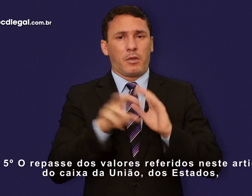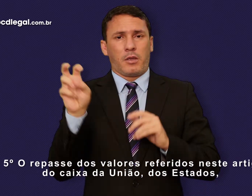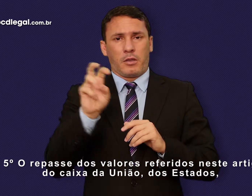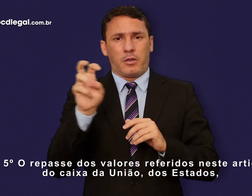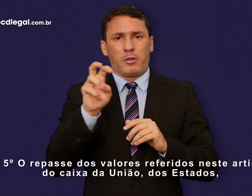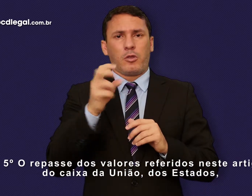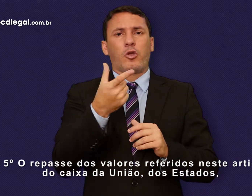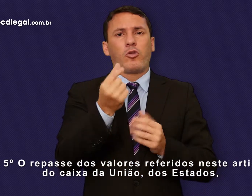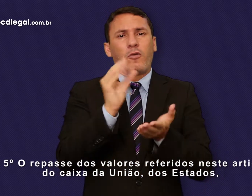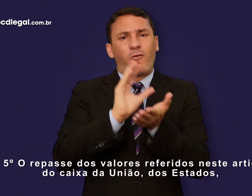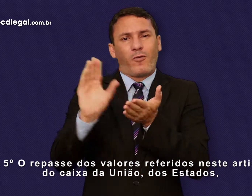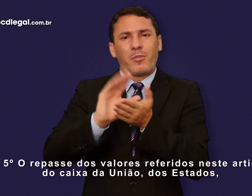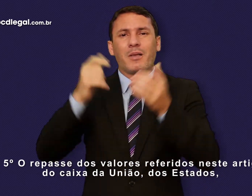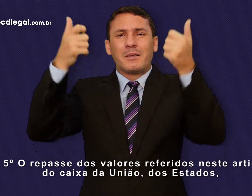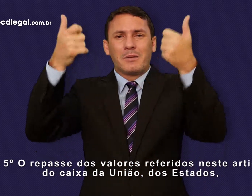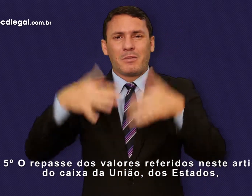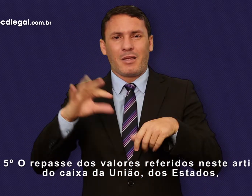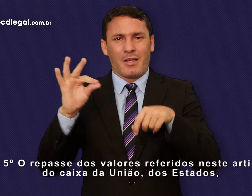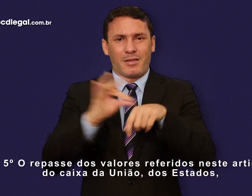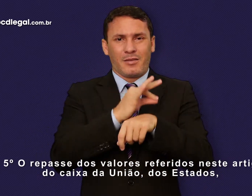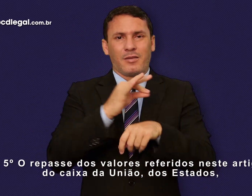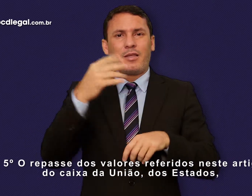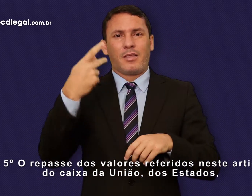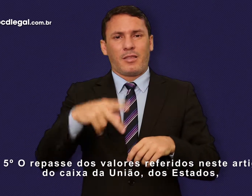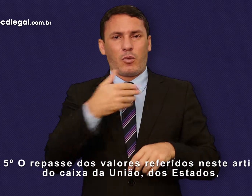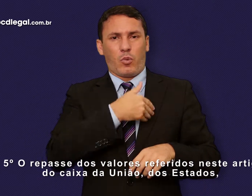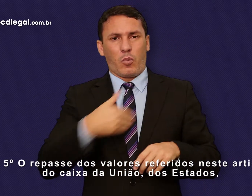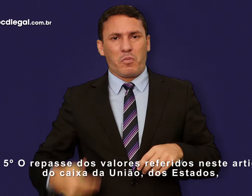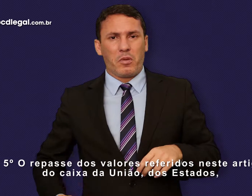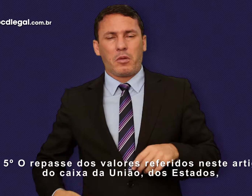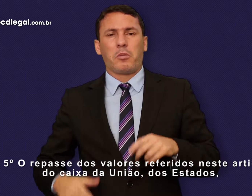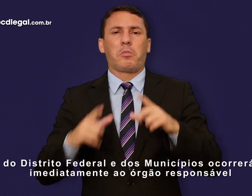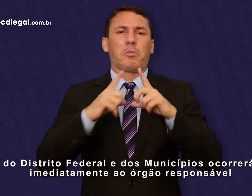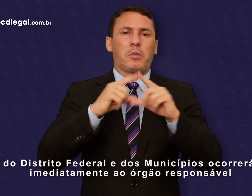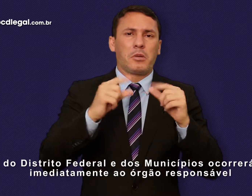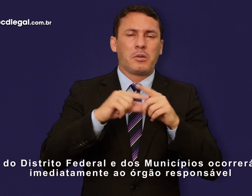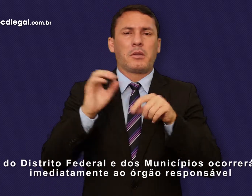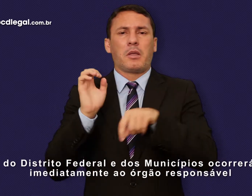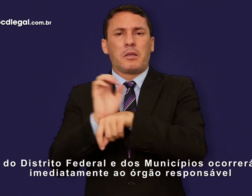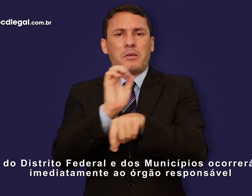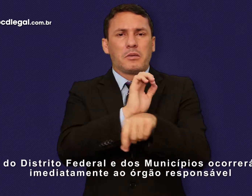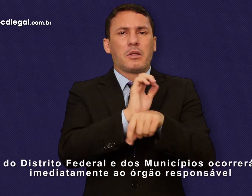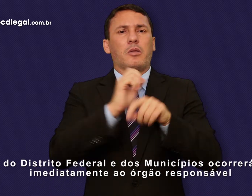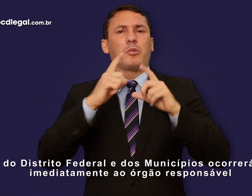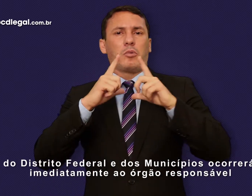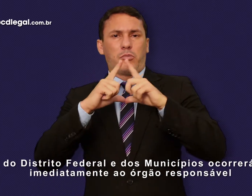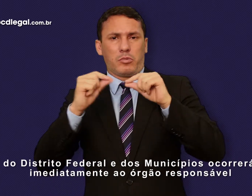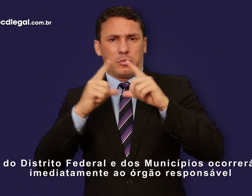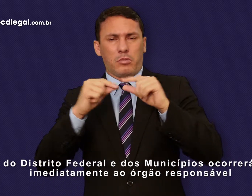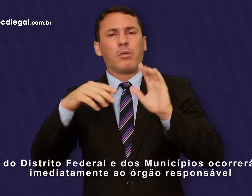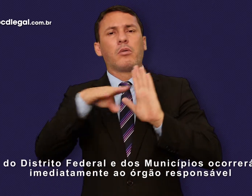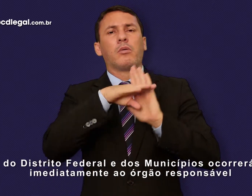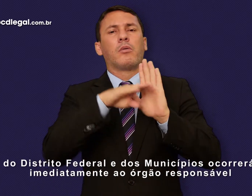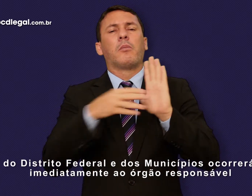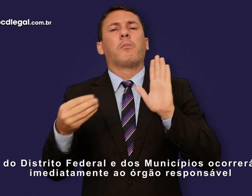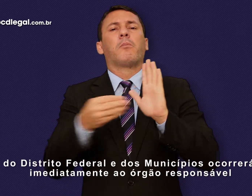dos valores referidos neste artigo do Caixa da União, dos Estados, do Distrito Federal e dos municípios ocorrerá